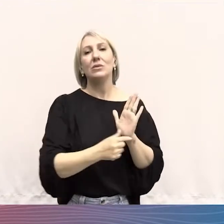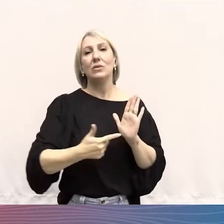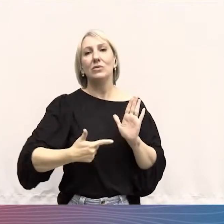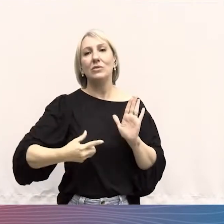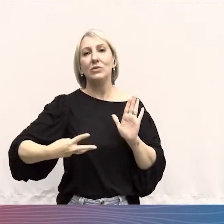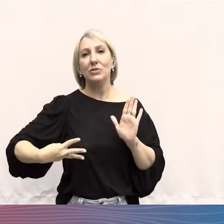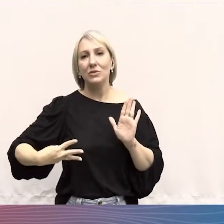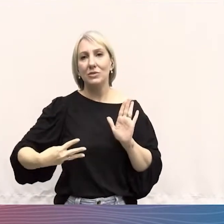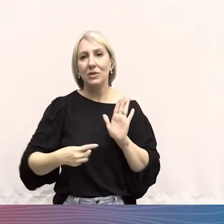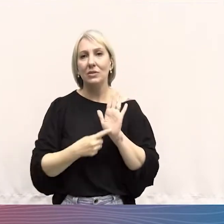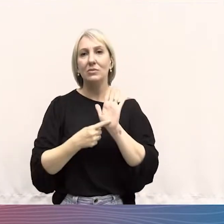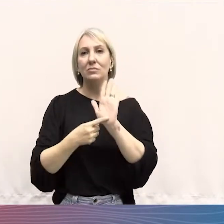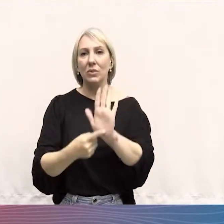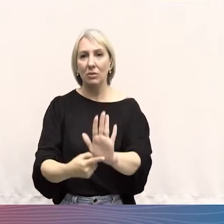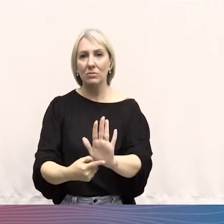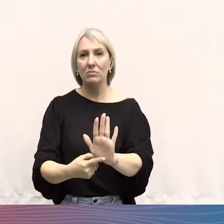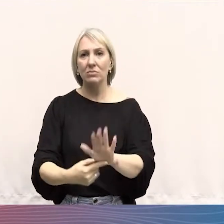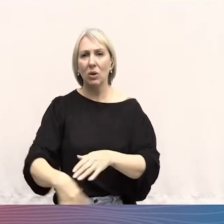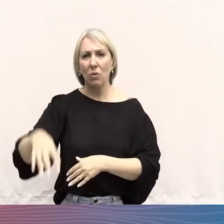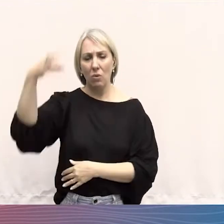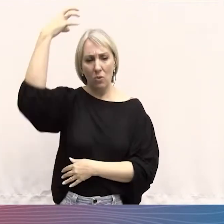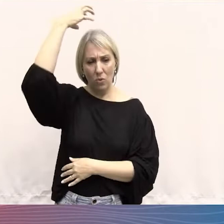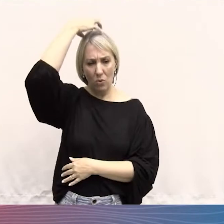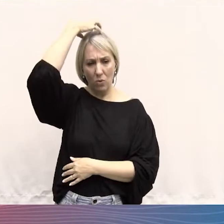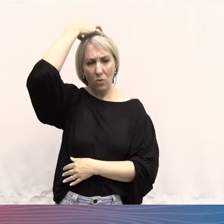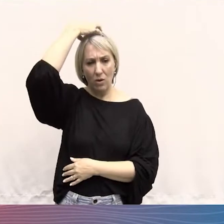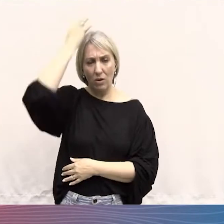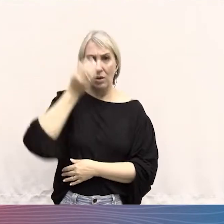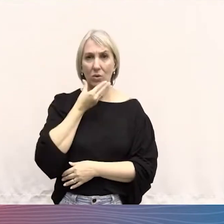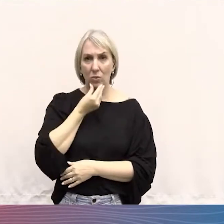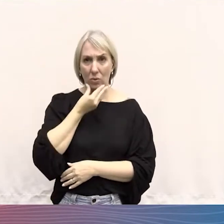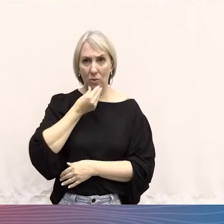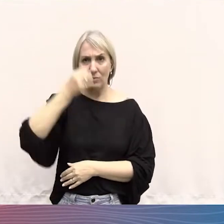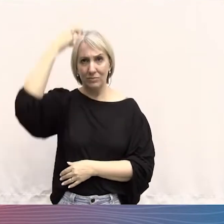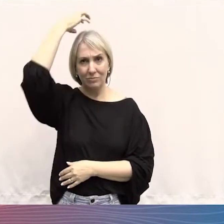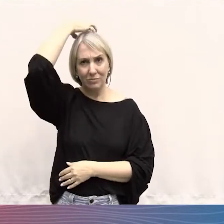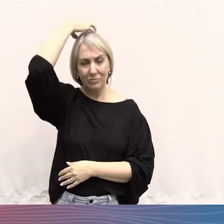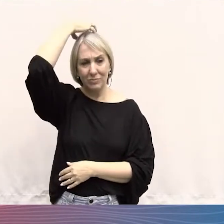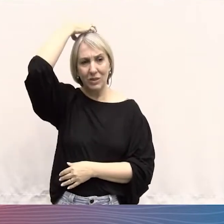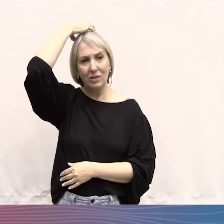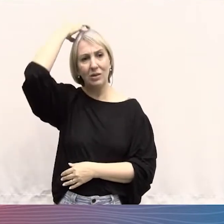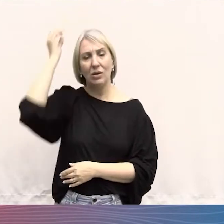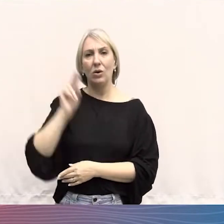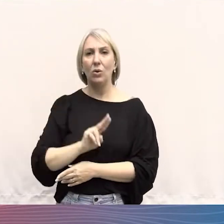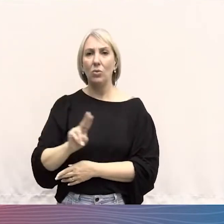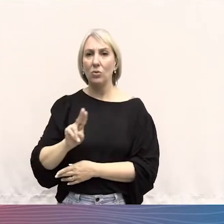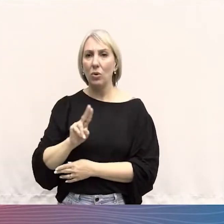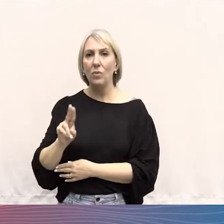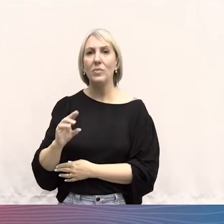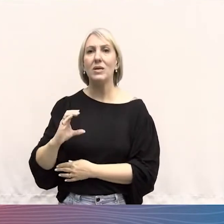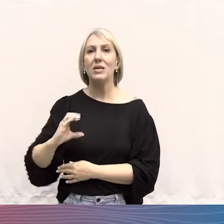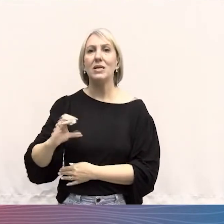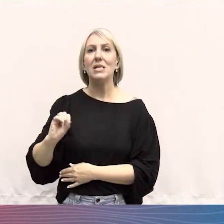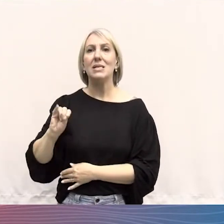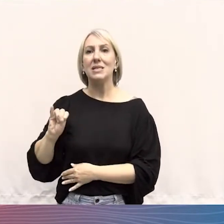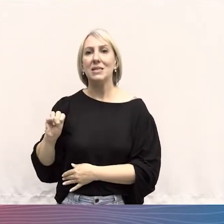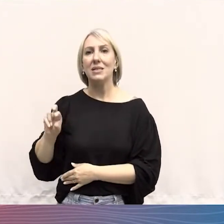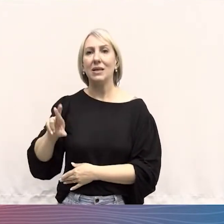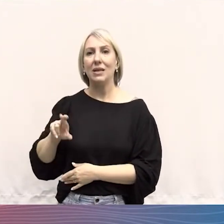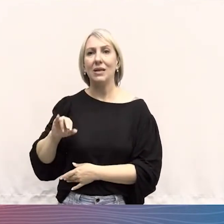da Pérsia, o Senhor, olha queria que vocês prestassem atenção a esta